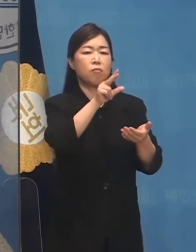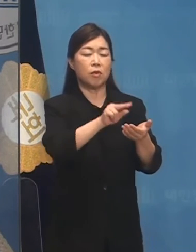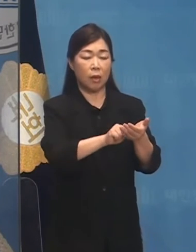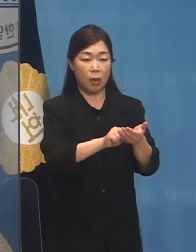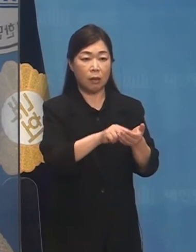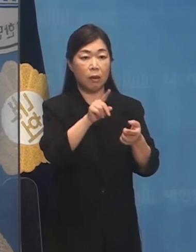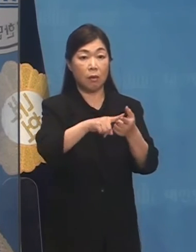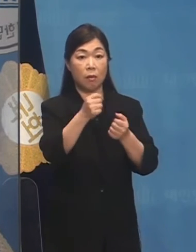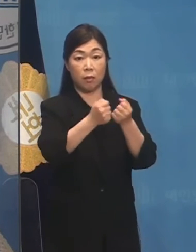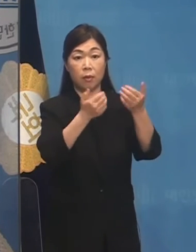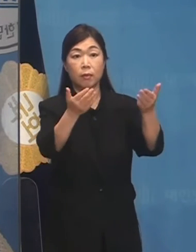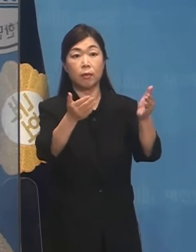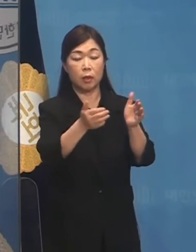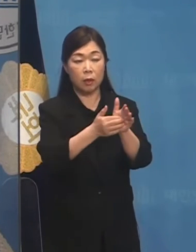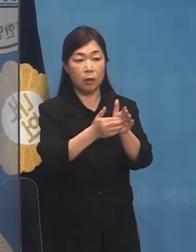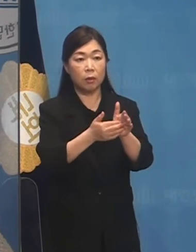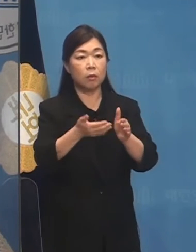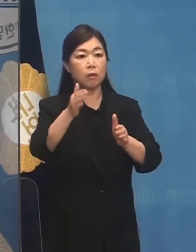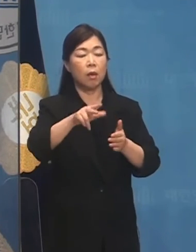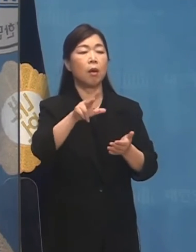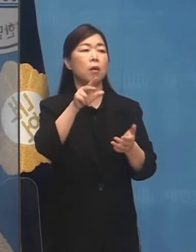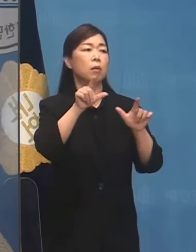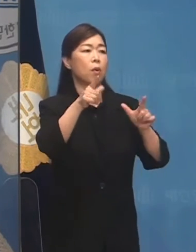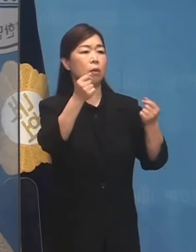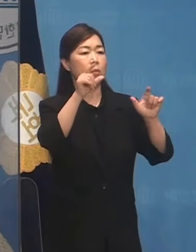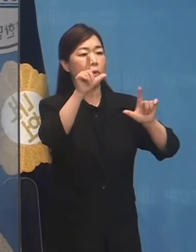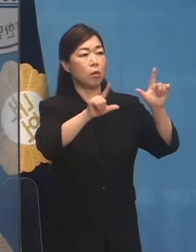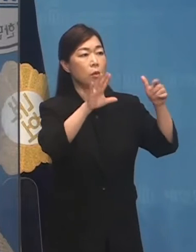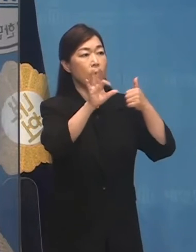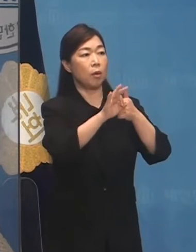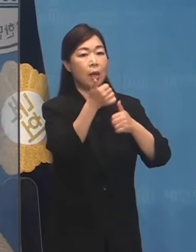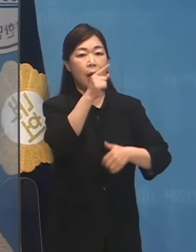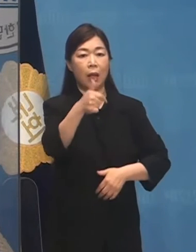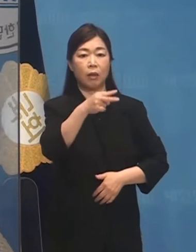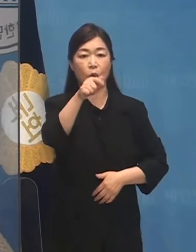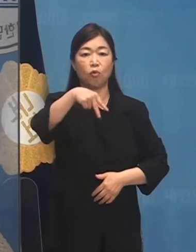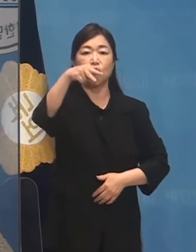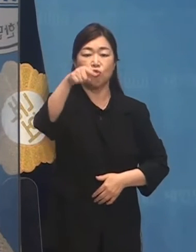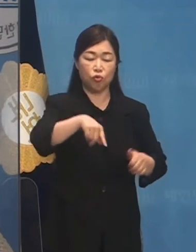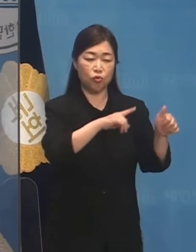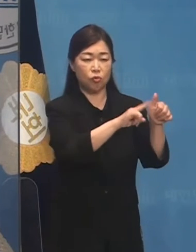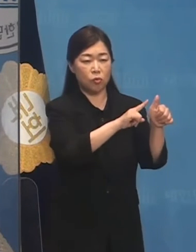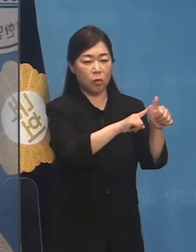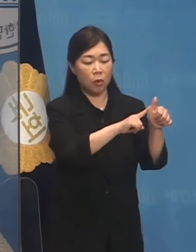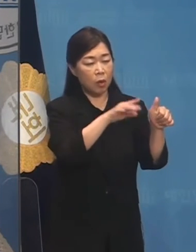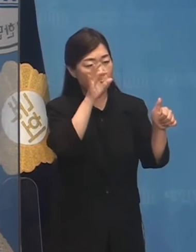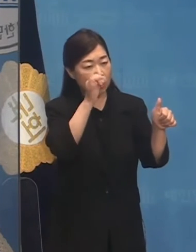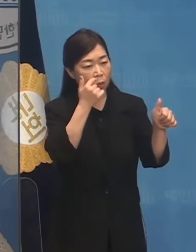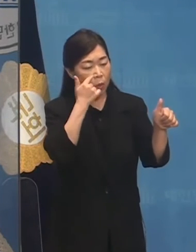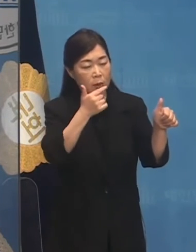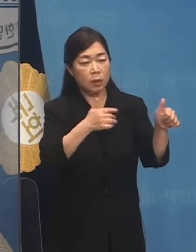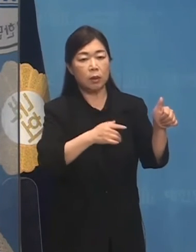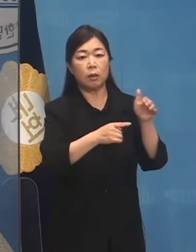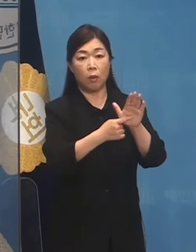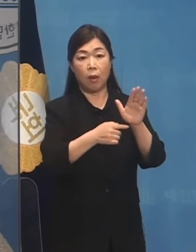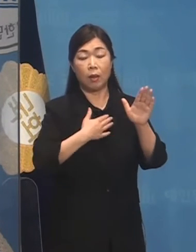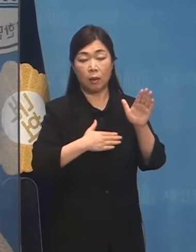말씀을 하셨습니다. 그런데 이런 모습은 한덕수를 한덕수에 비교해봐도 분명하게